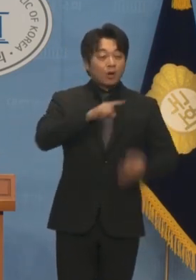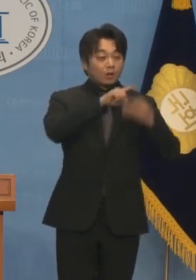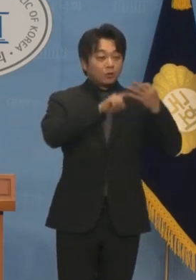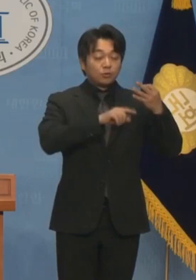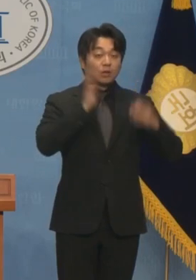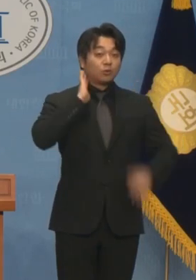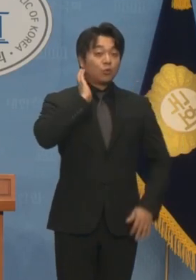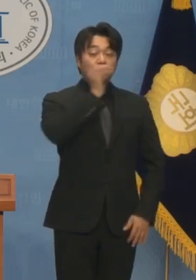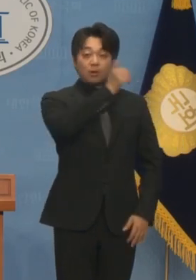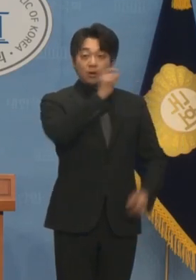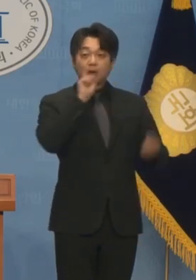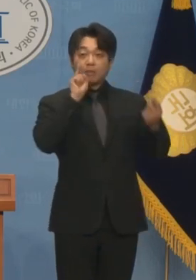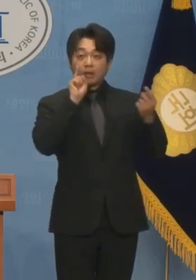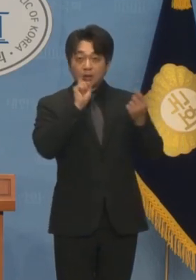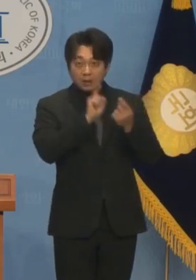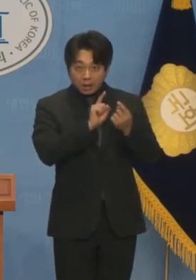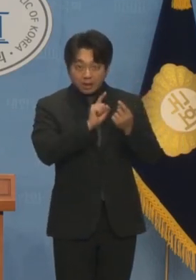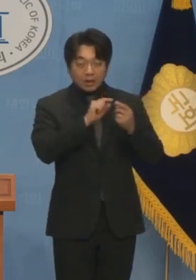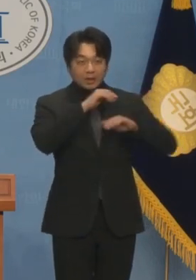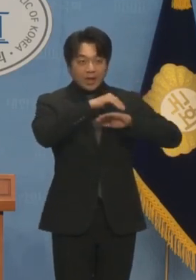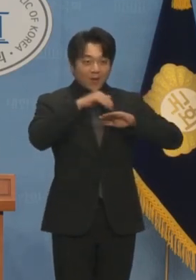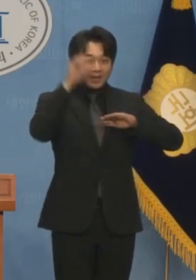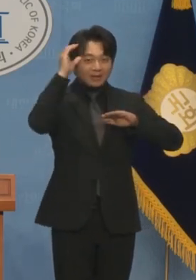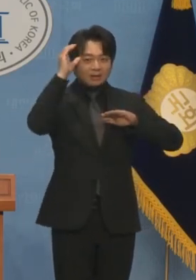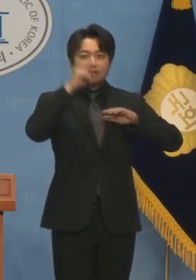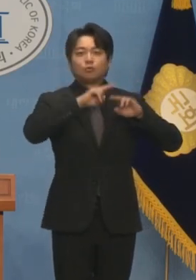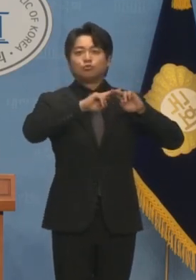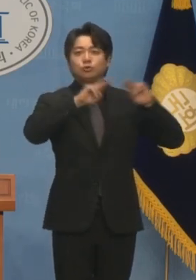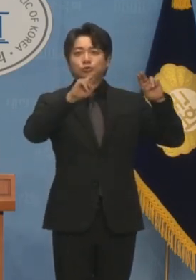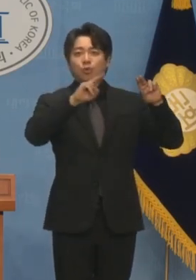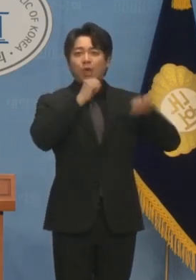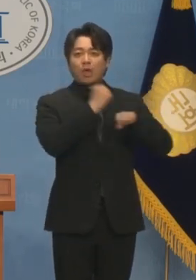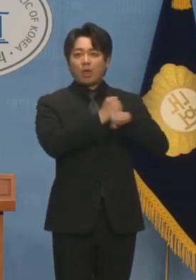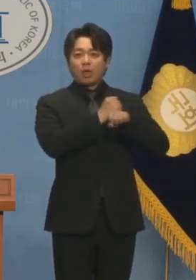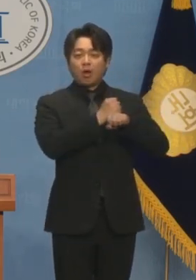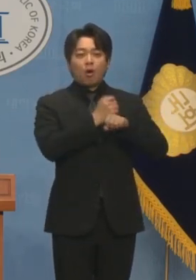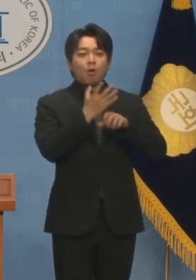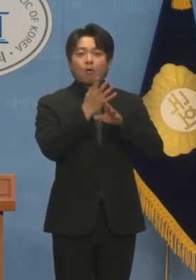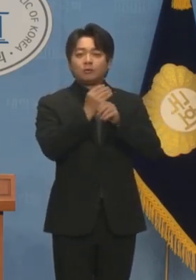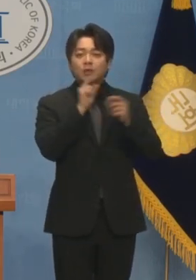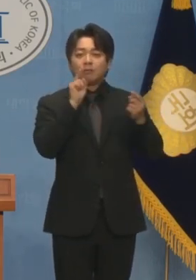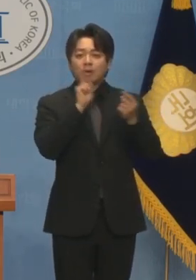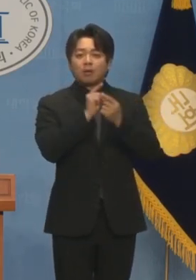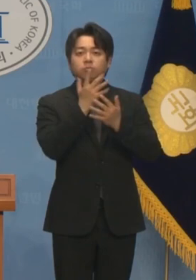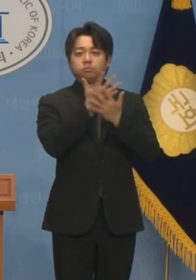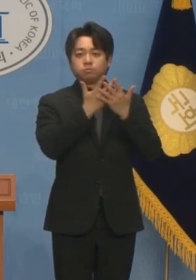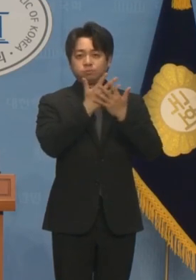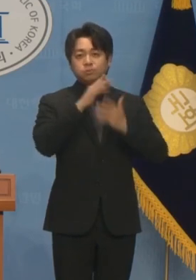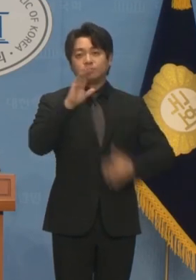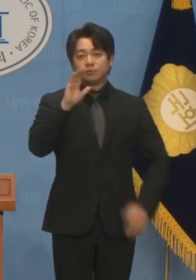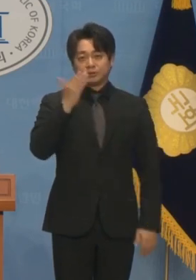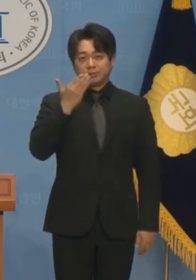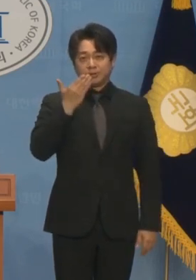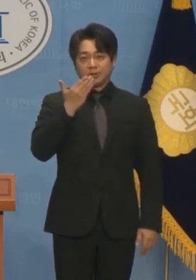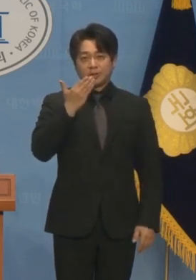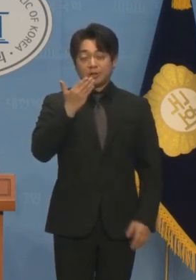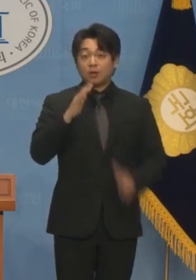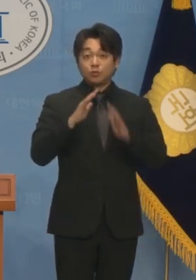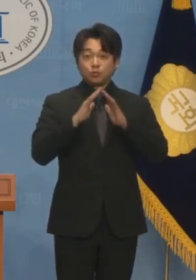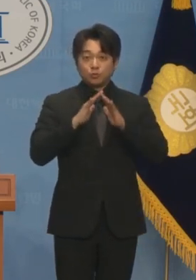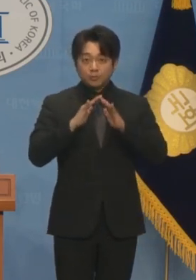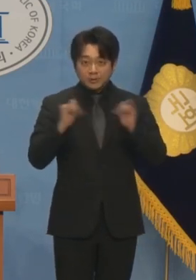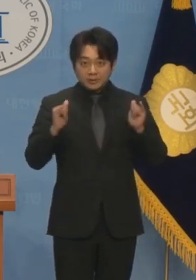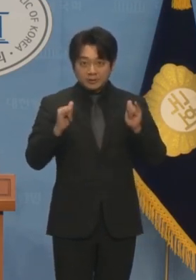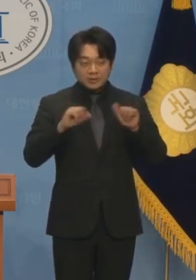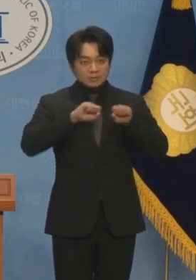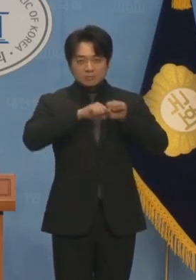일방적 실무회의 취소로 언제 이루어질지 모르는 지경이 되었다고 합니다. 아무리 국민의 매서운 심판에